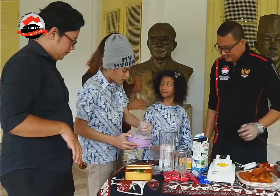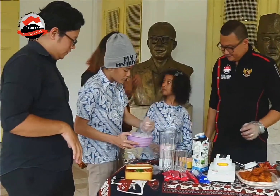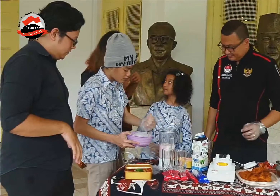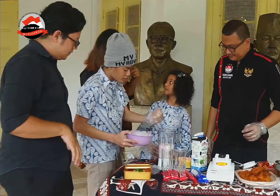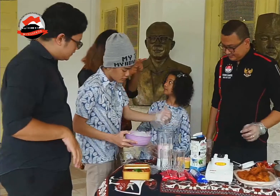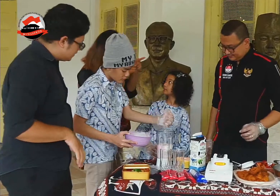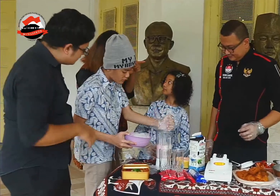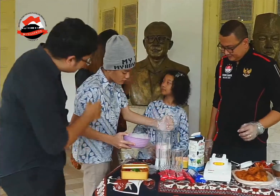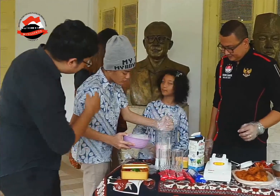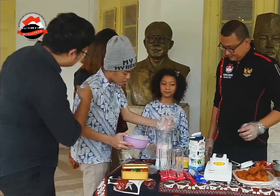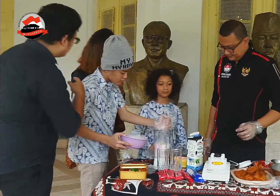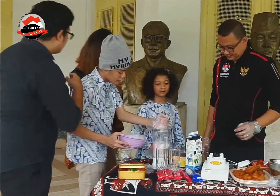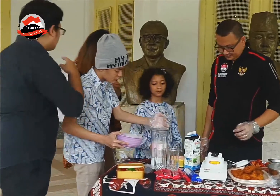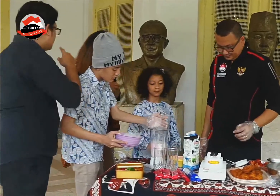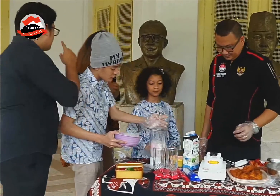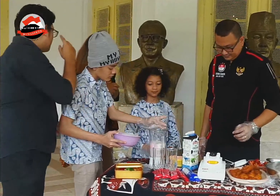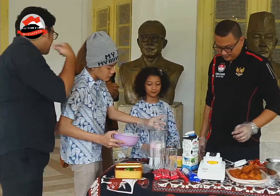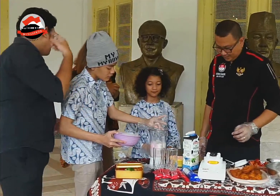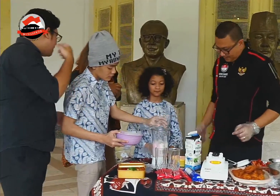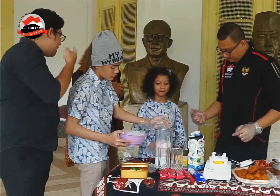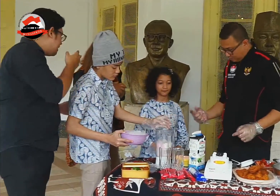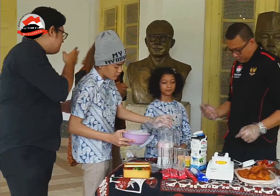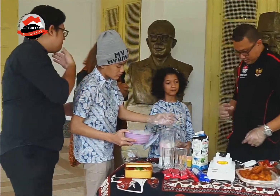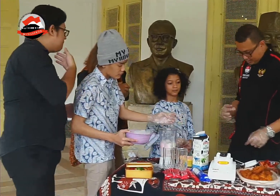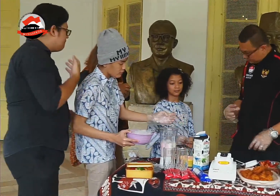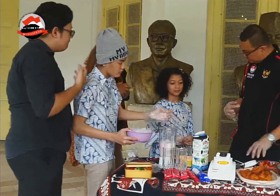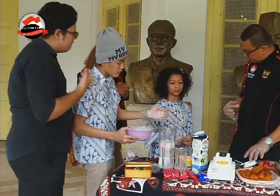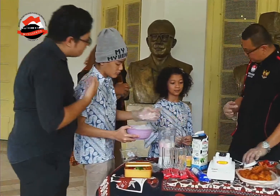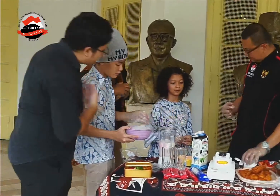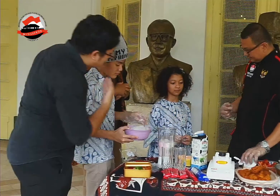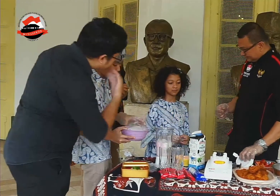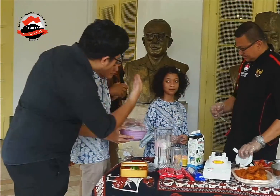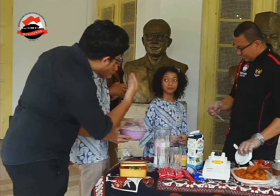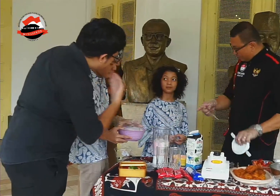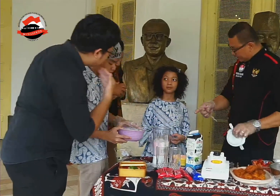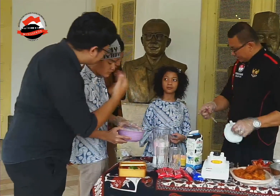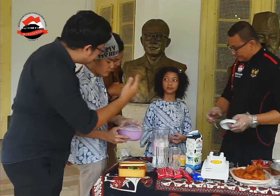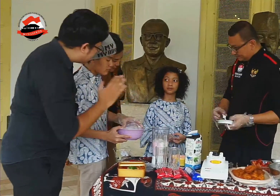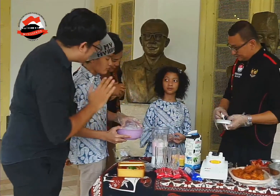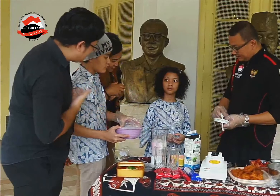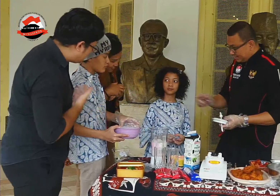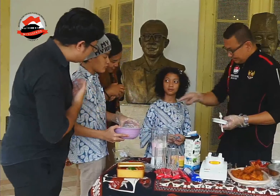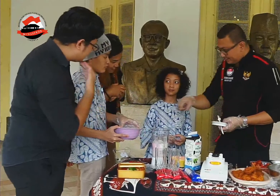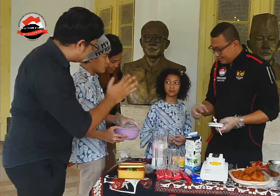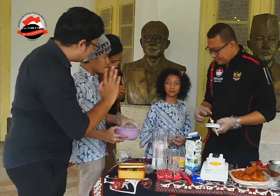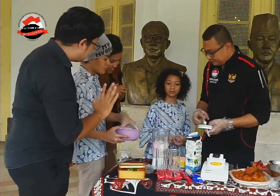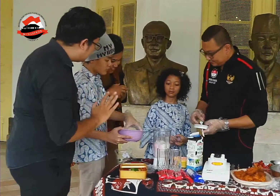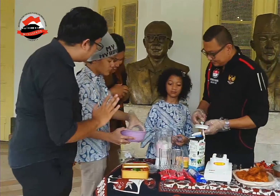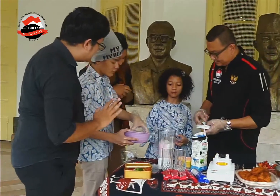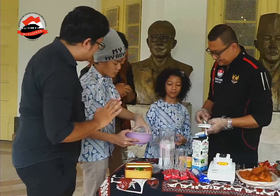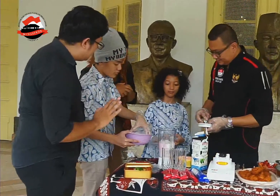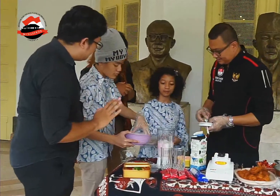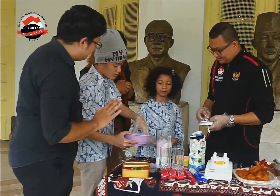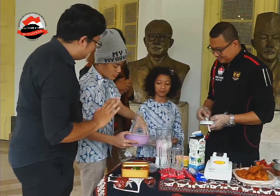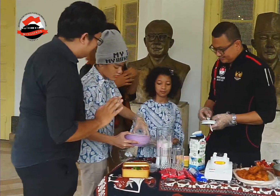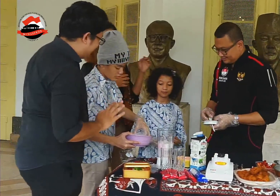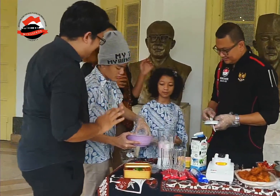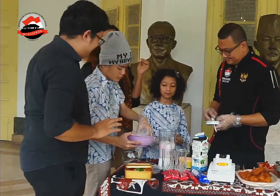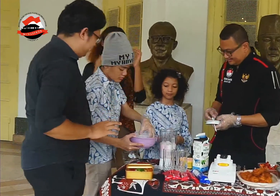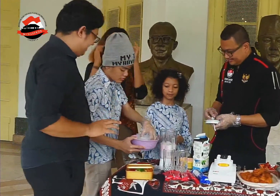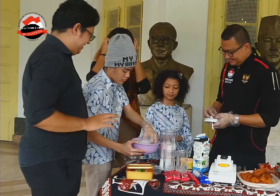Nada, ada pertanyaan nggak buat chef? Apa? Mau nanya? Cara buatnya? Lagi? Apa lagi? Nggak